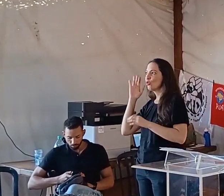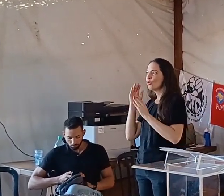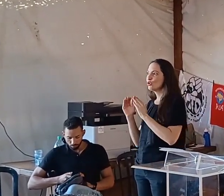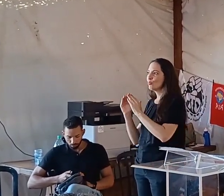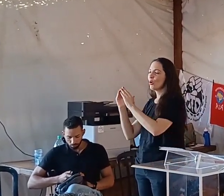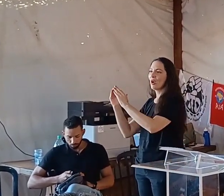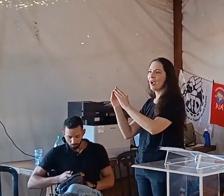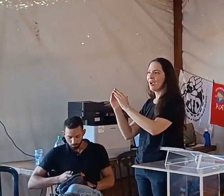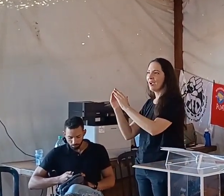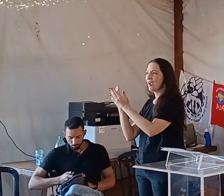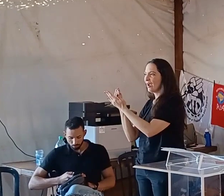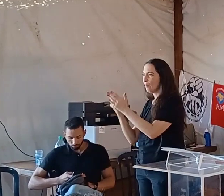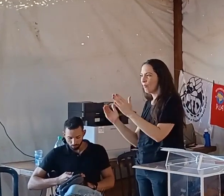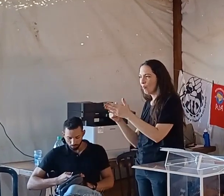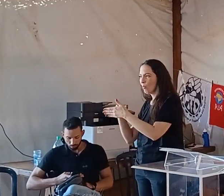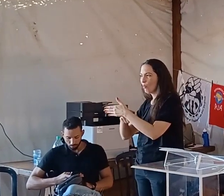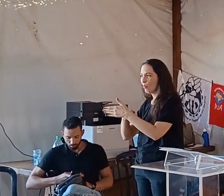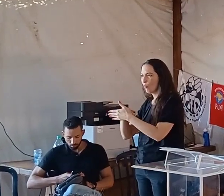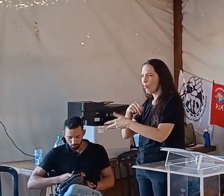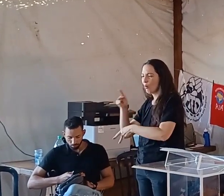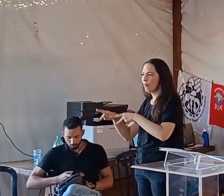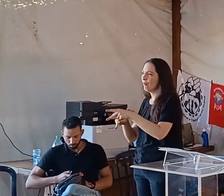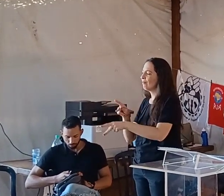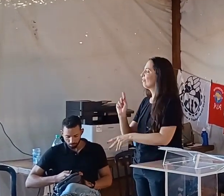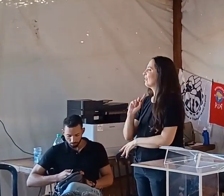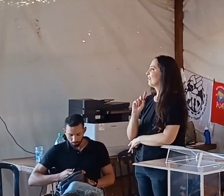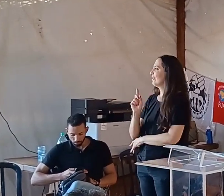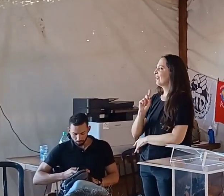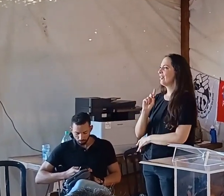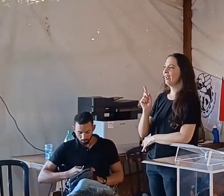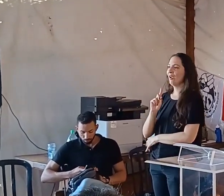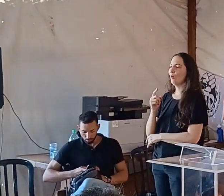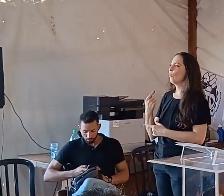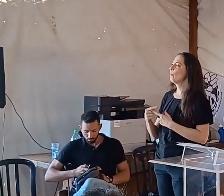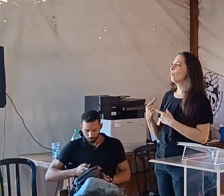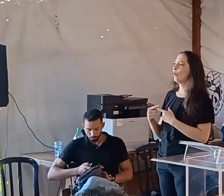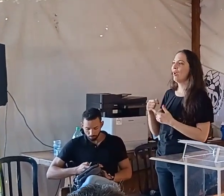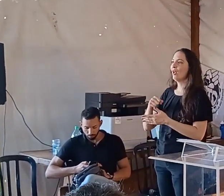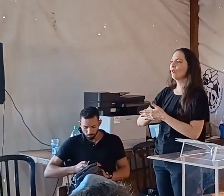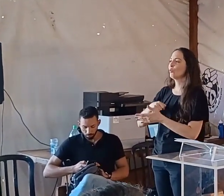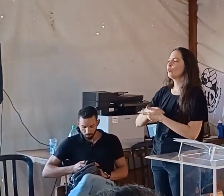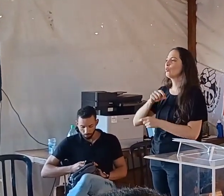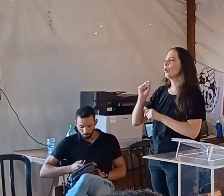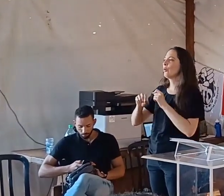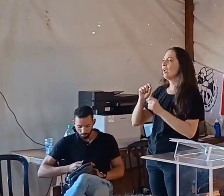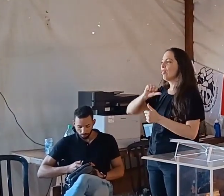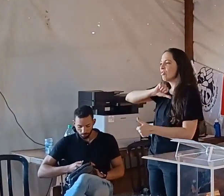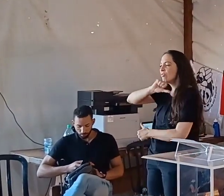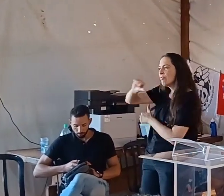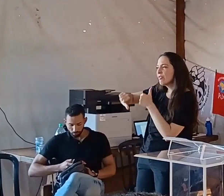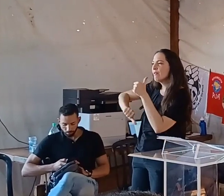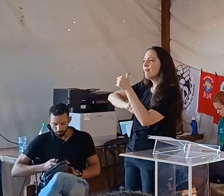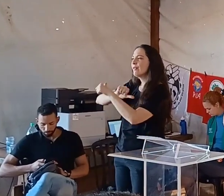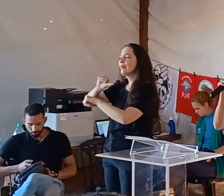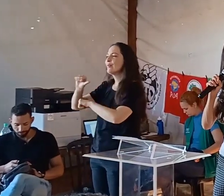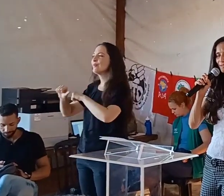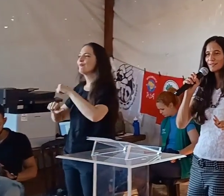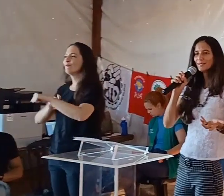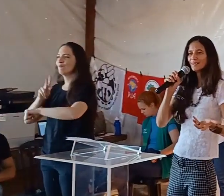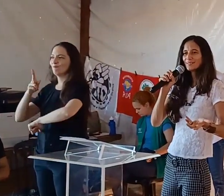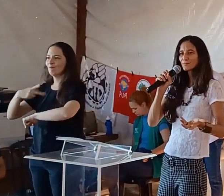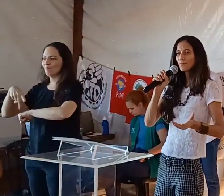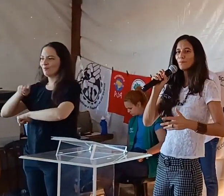acabou. Porque a luta é pela transformação desse país. Nós queremos, né,